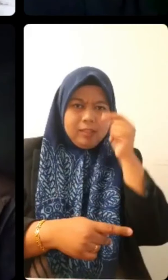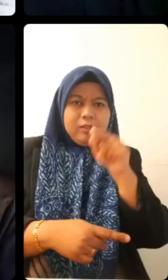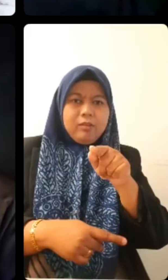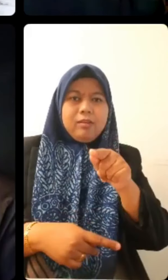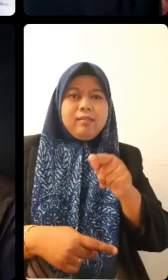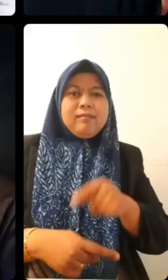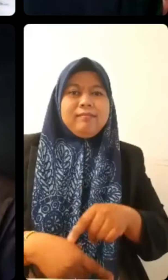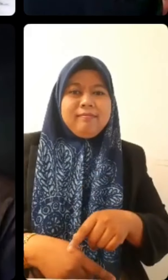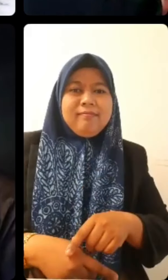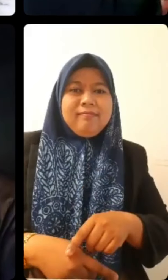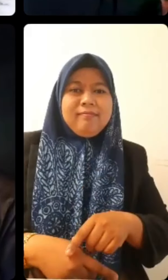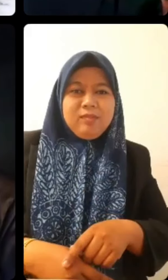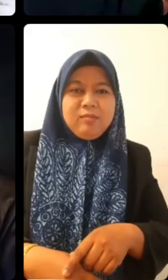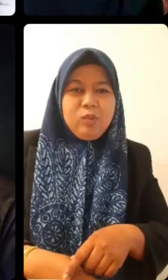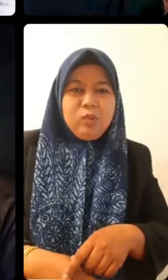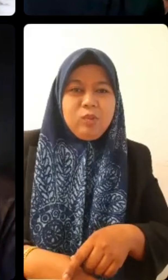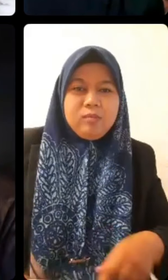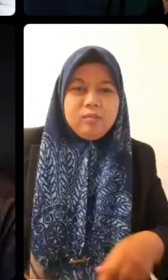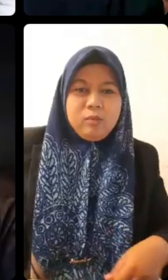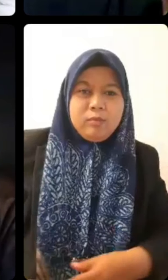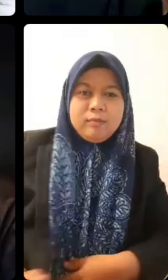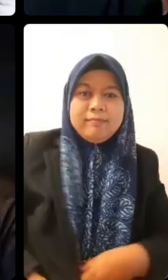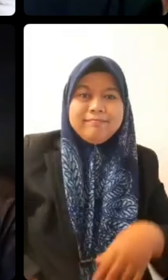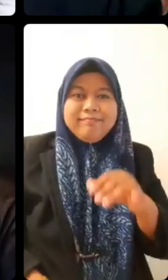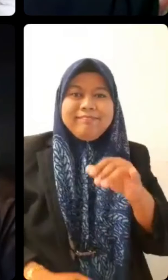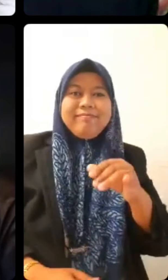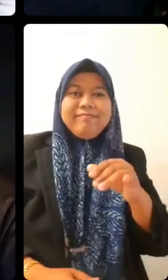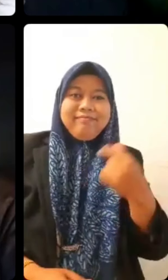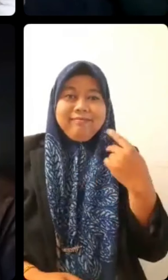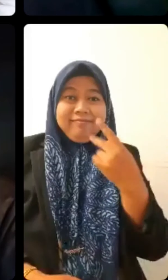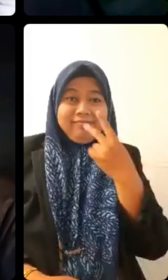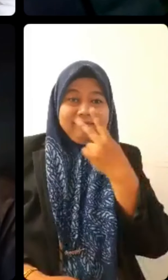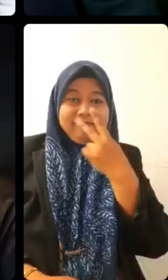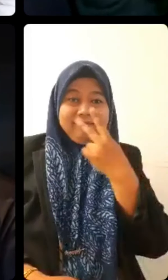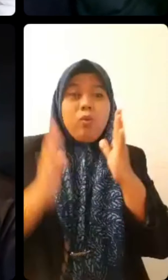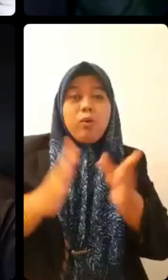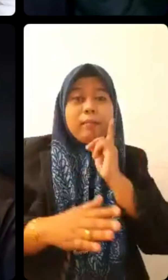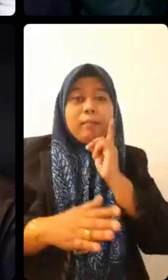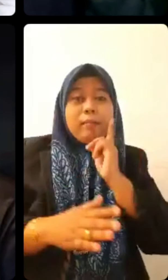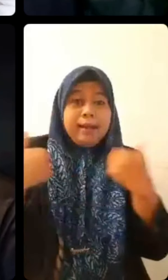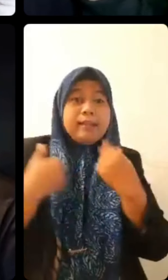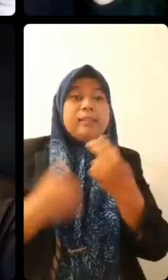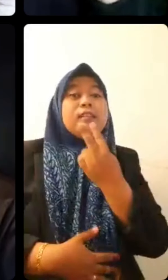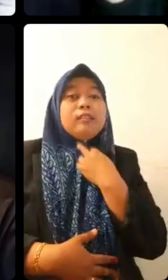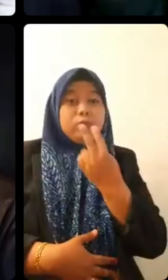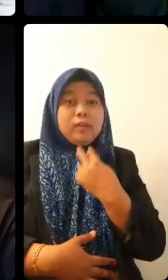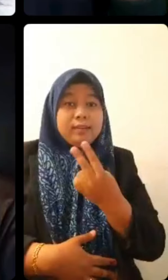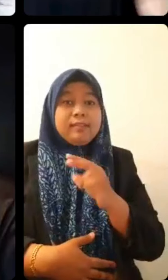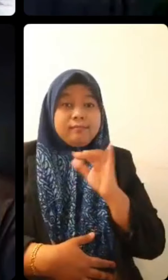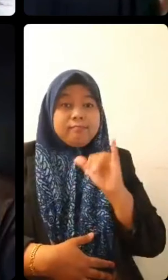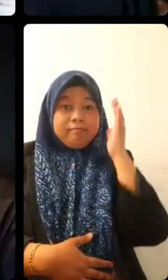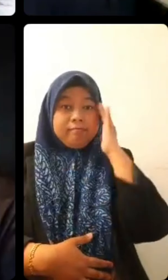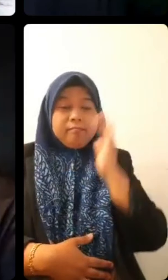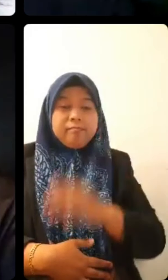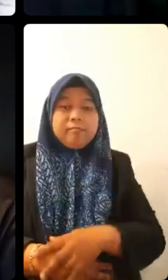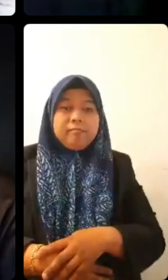ada. So, kita dinamakan orang pekak. Okay, dan seterusnya masyarakat juga